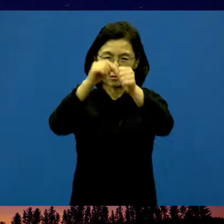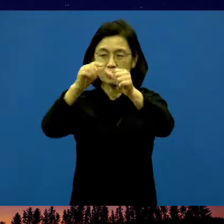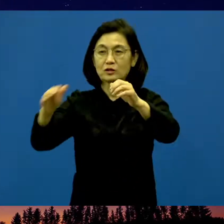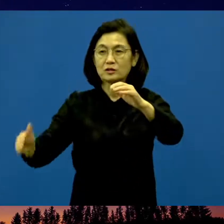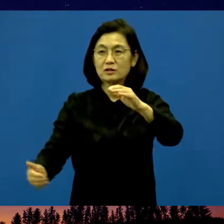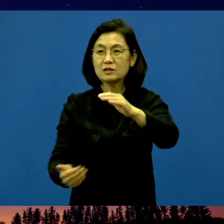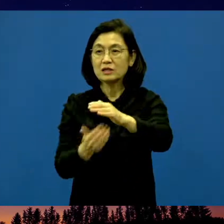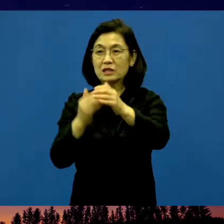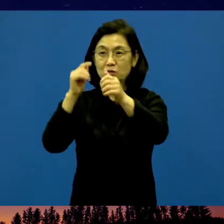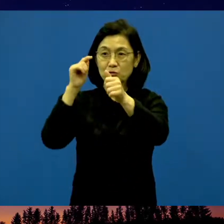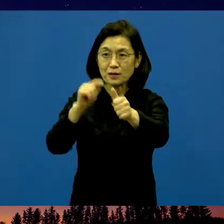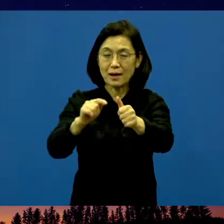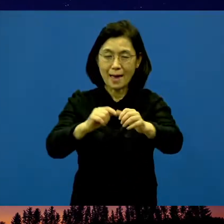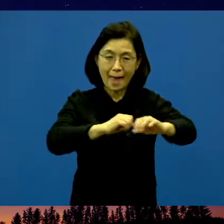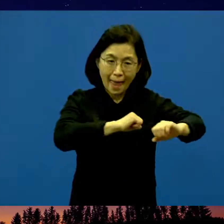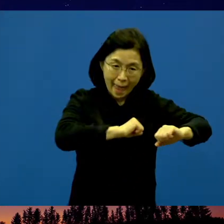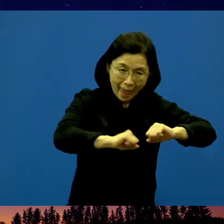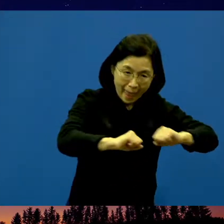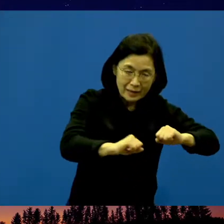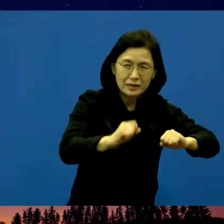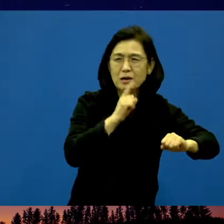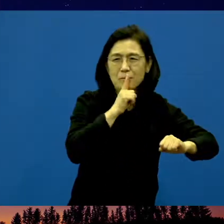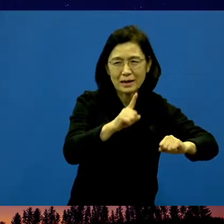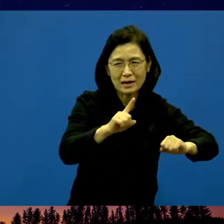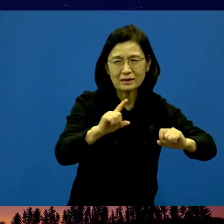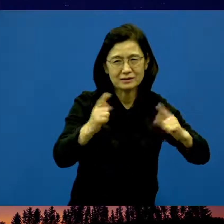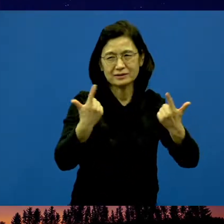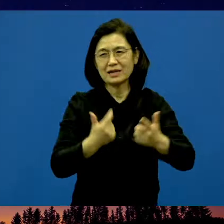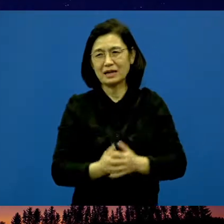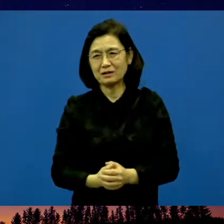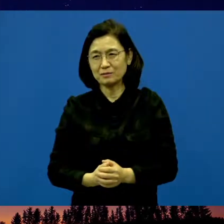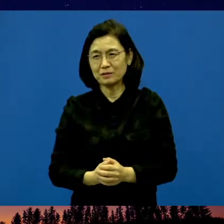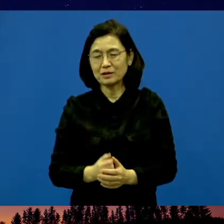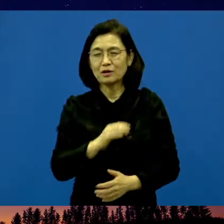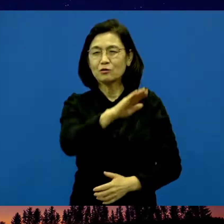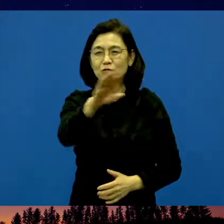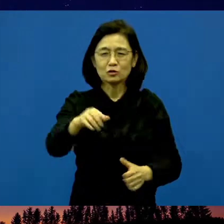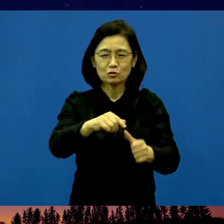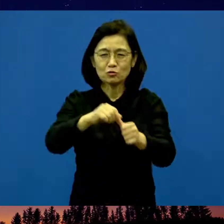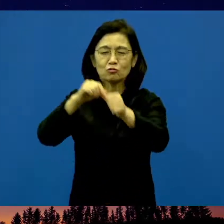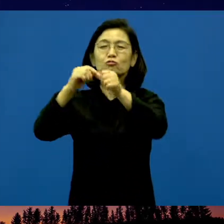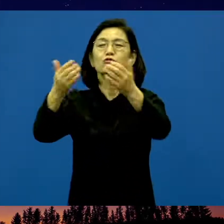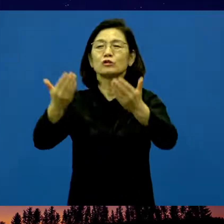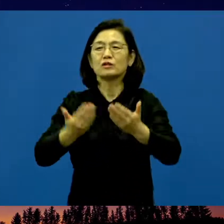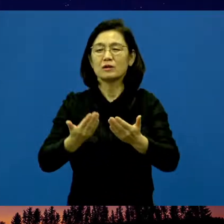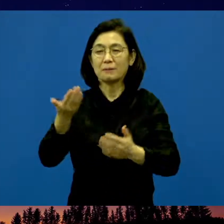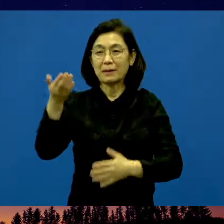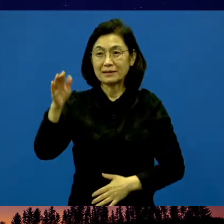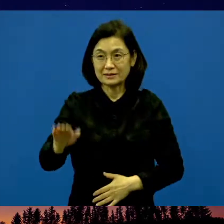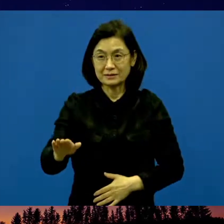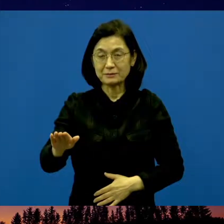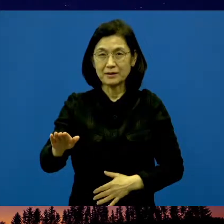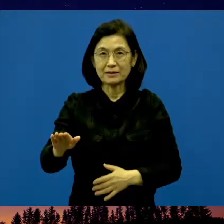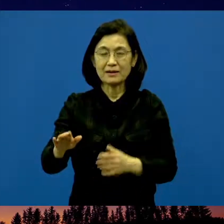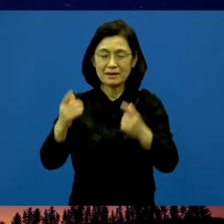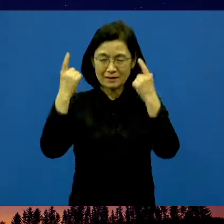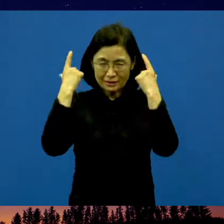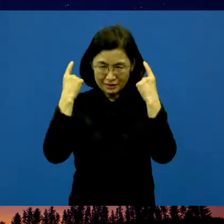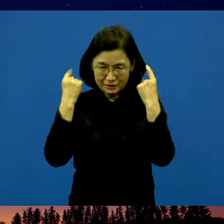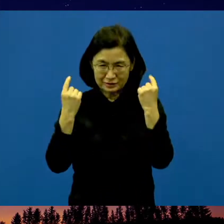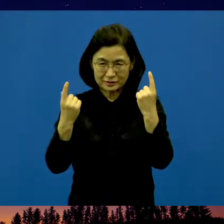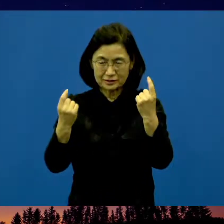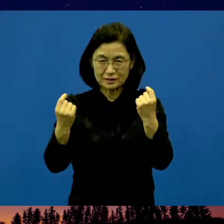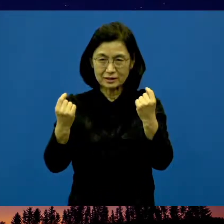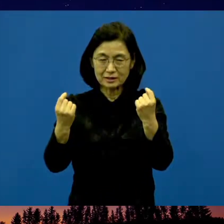됩니다. 행위의 구원을 말하는 것이 아니에요. 이미 구원을 받았지만 이 구원이 그 구원으로 끝난 것이 아니라 여전히